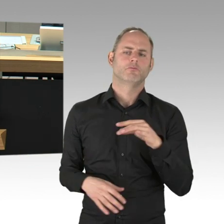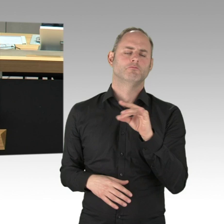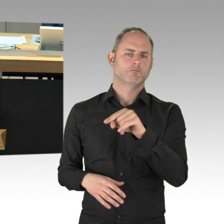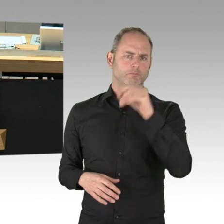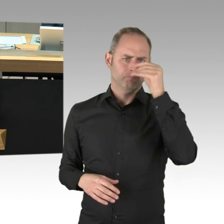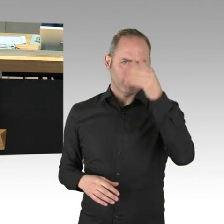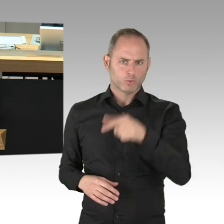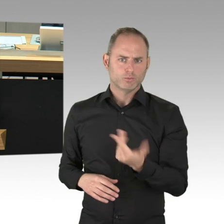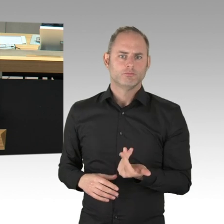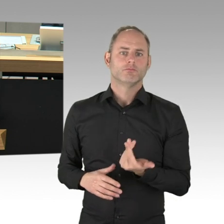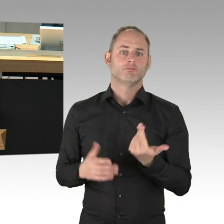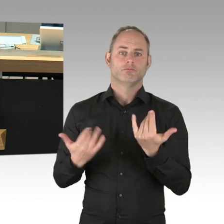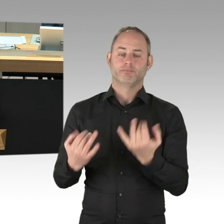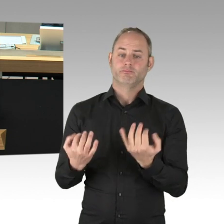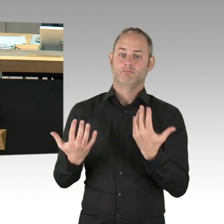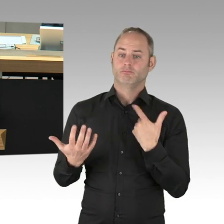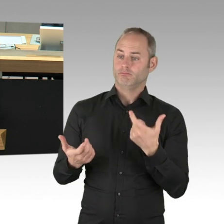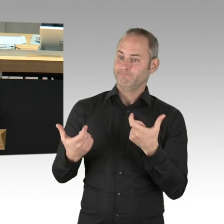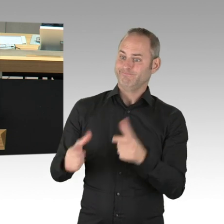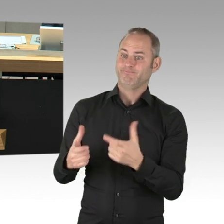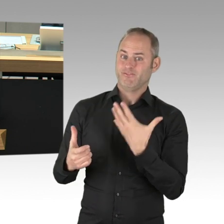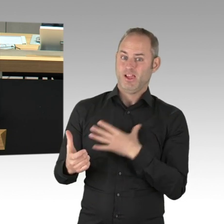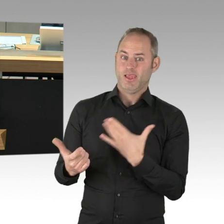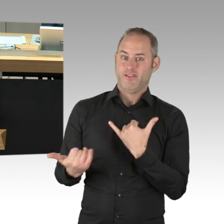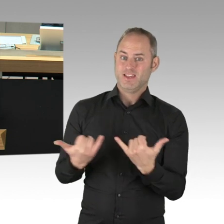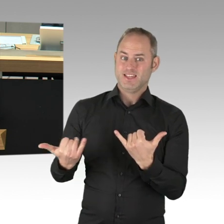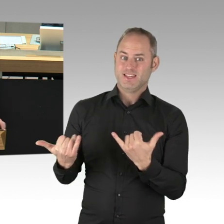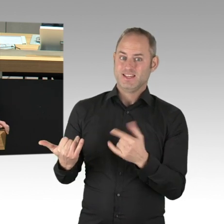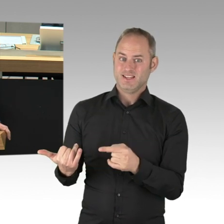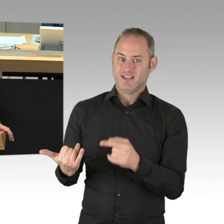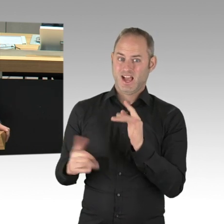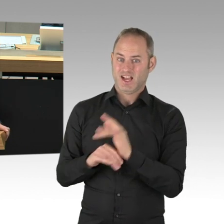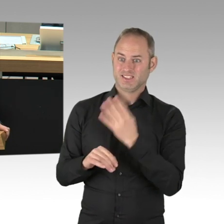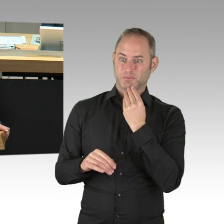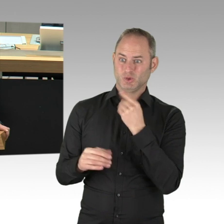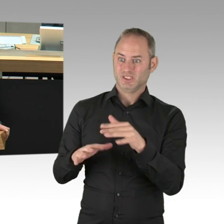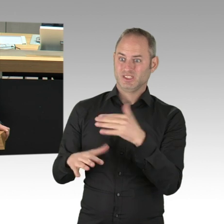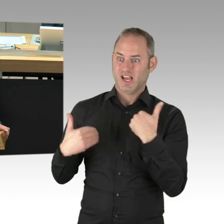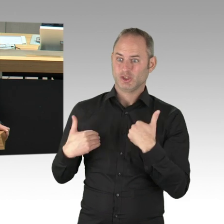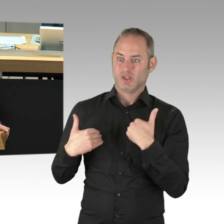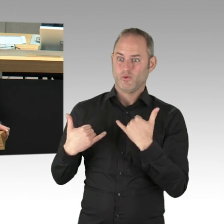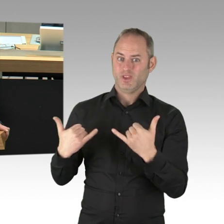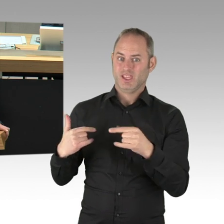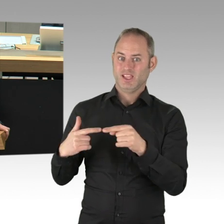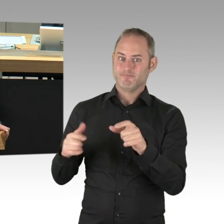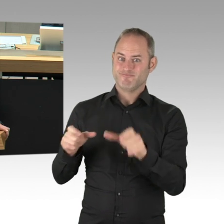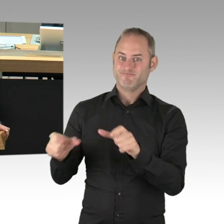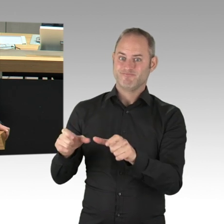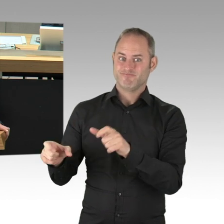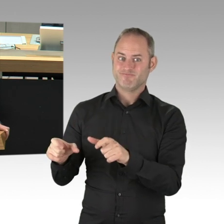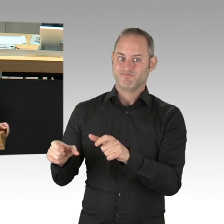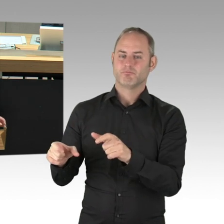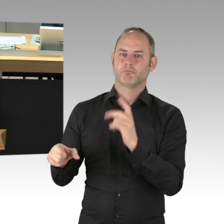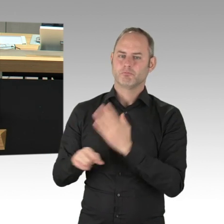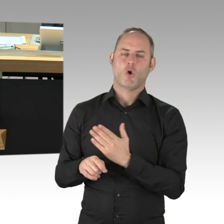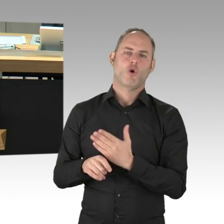nicht übertreibe, wenn ich sage, das Internet ist in manchen Bereichen eine Kloake voller Menschenfeindlichkeit. Und die Anonymität im